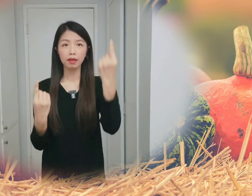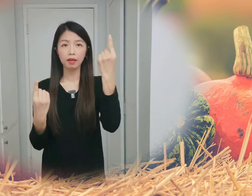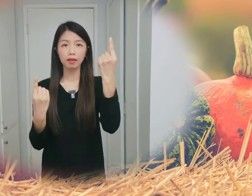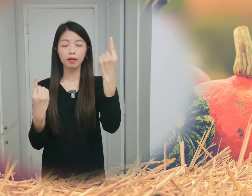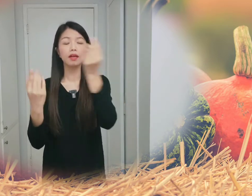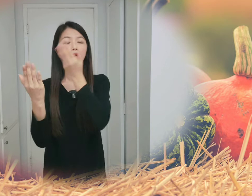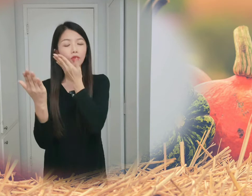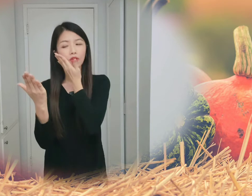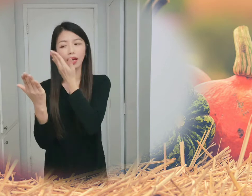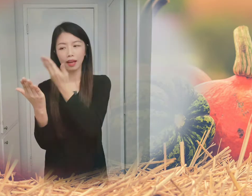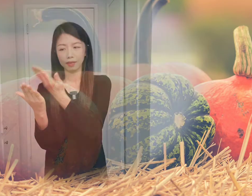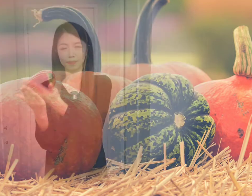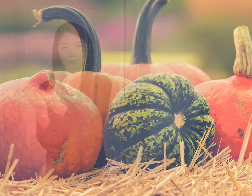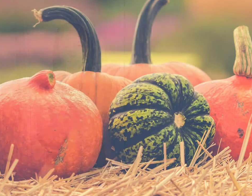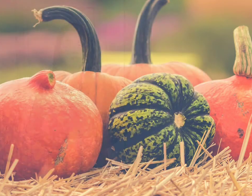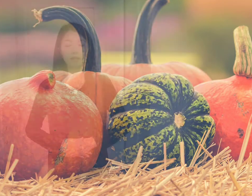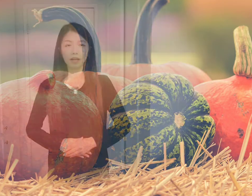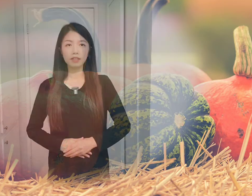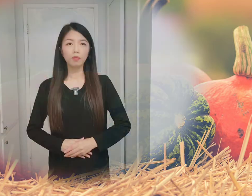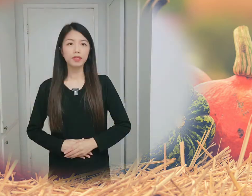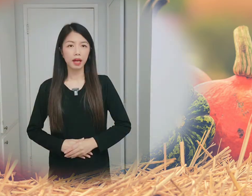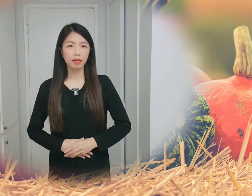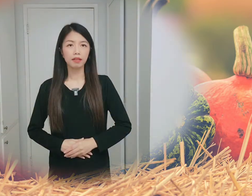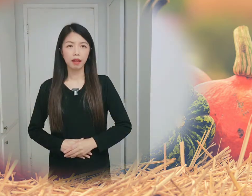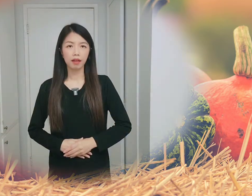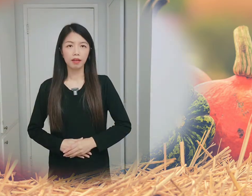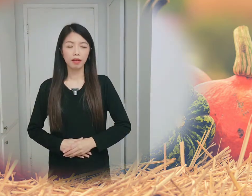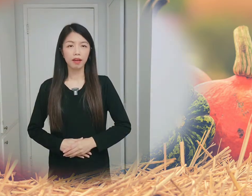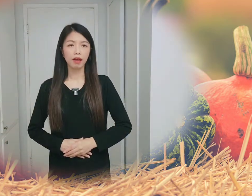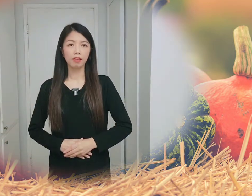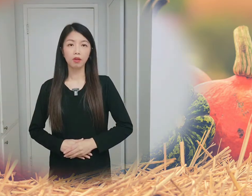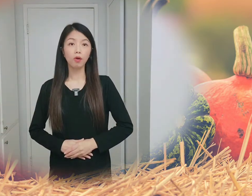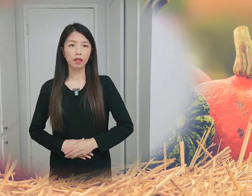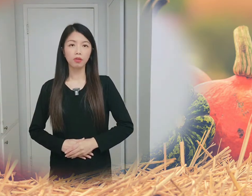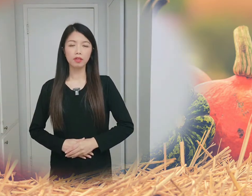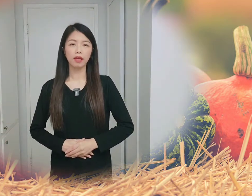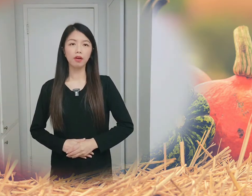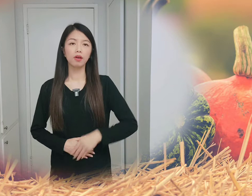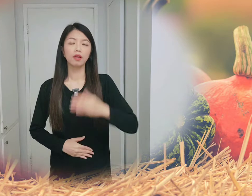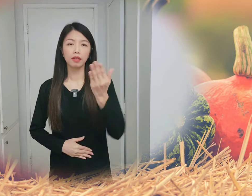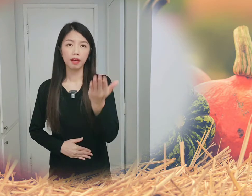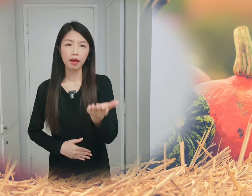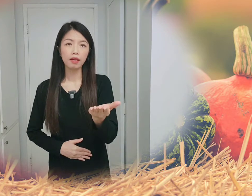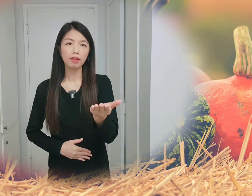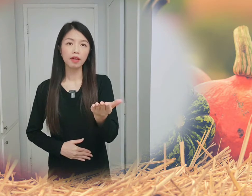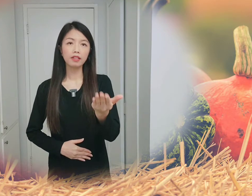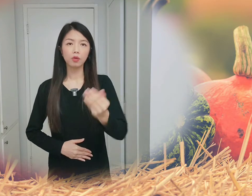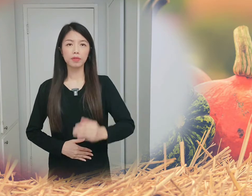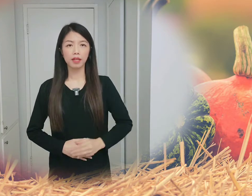보석보다 귀하다. 내가 사랑스럽지 않을 때, 너가 이런 뜻인데요.